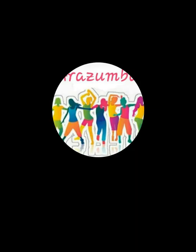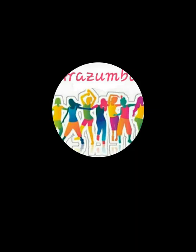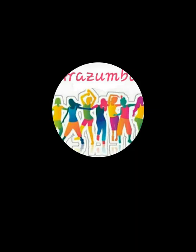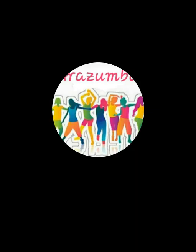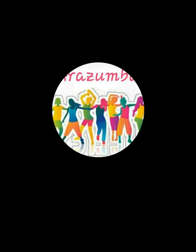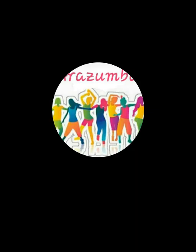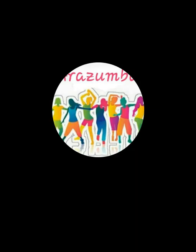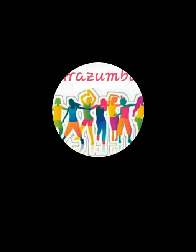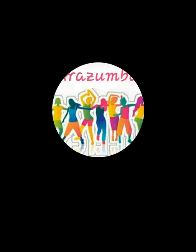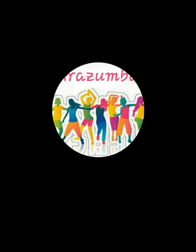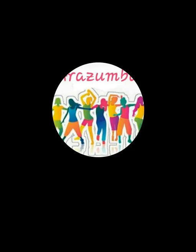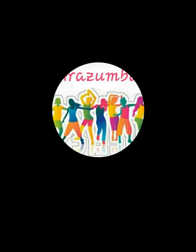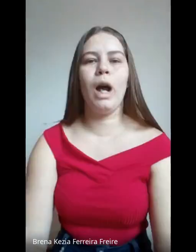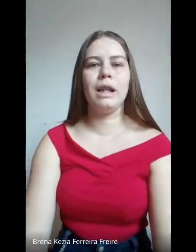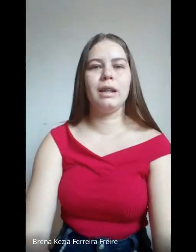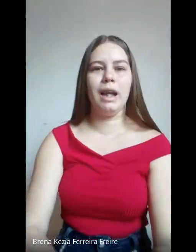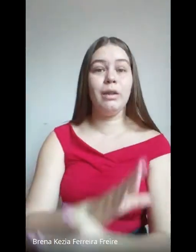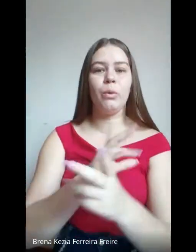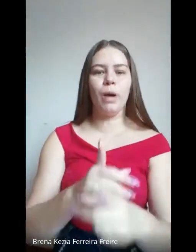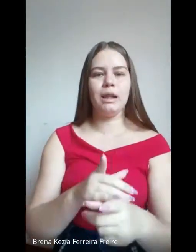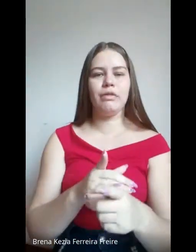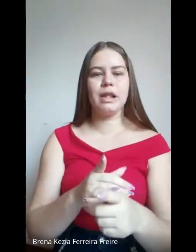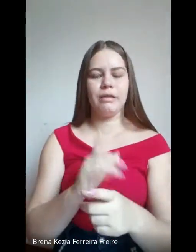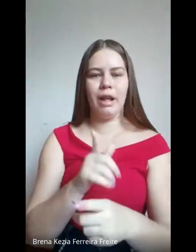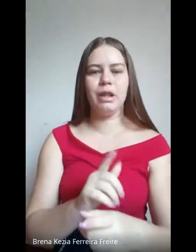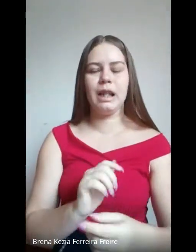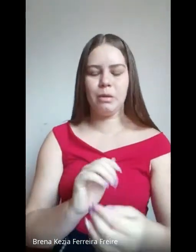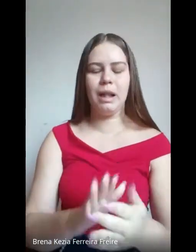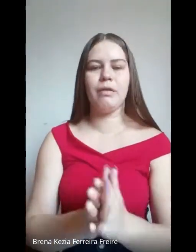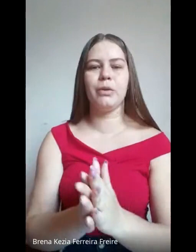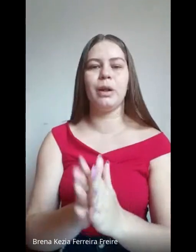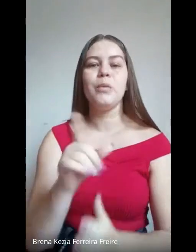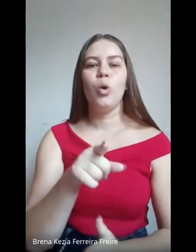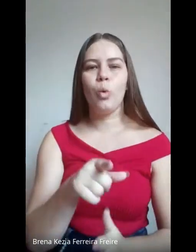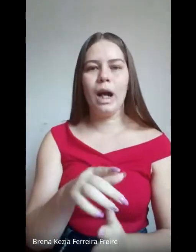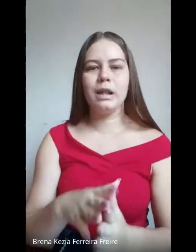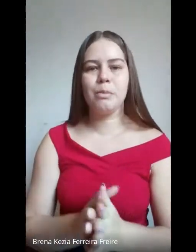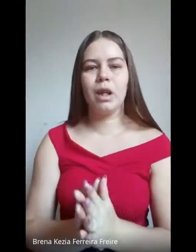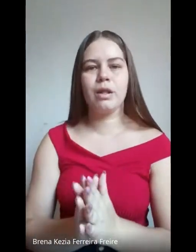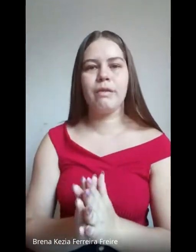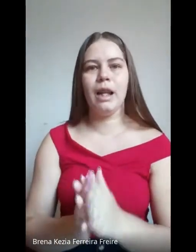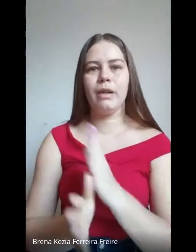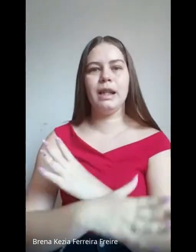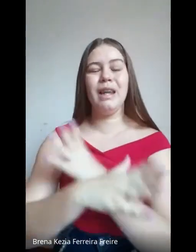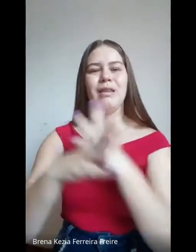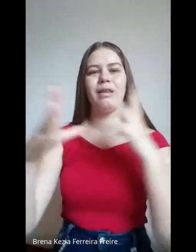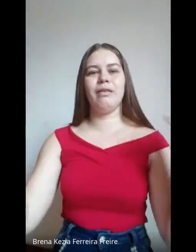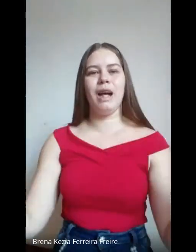gente. guarda, né? O guarda que vocês falam já dá a sua palavra, Duda. O guarda que os meninos falaram aí tem vários,